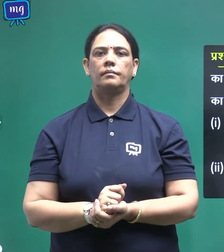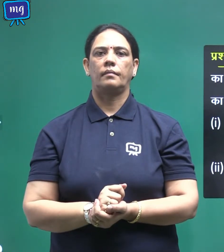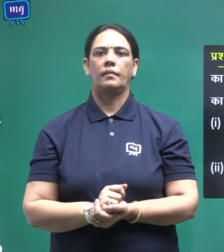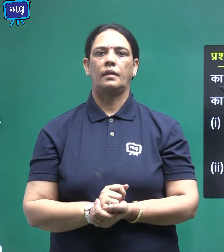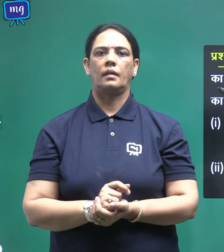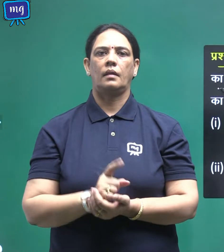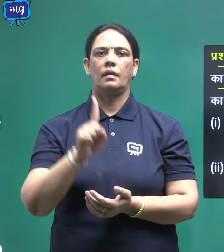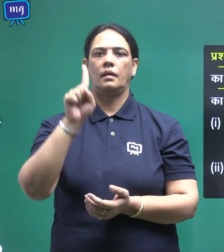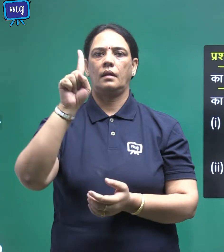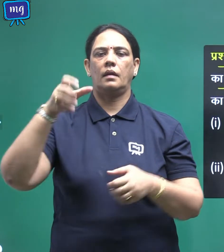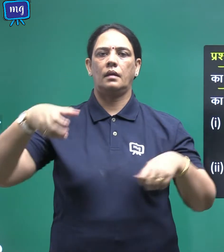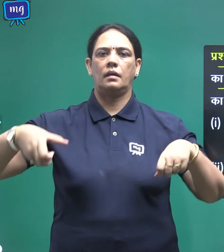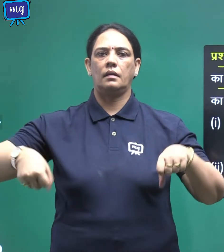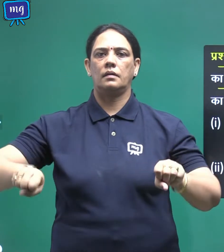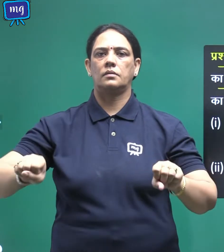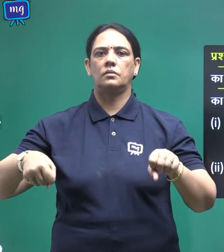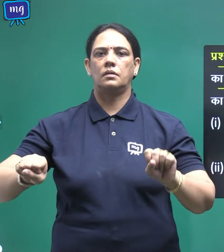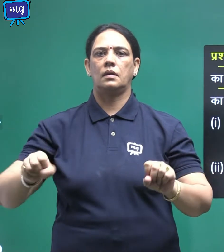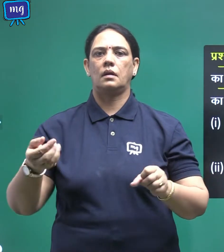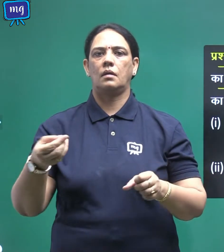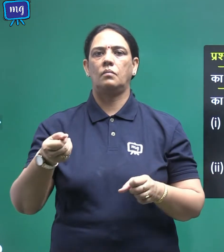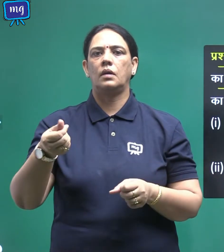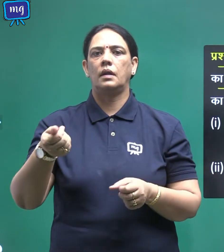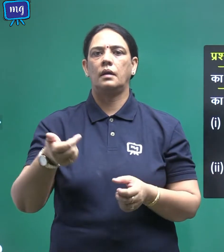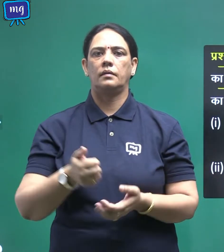एक स्कूटर का मूल्य